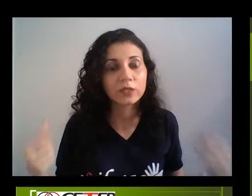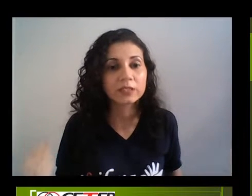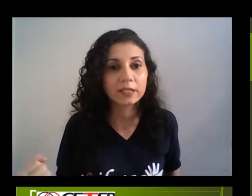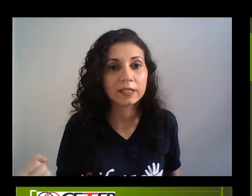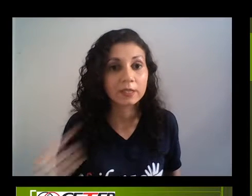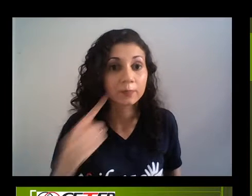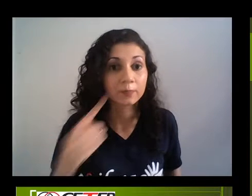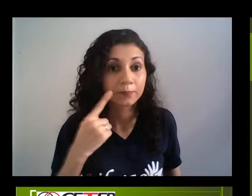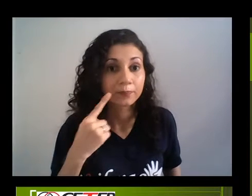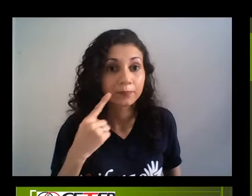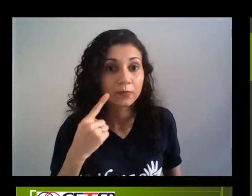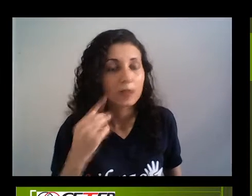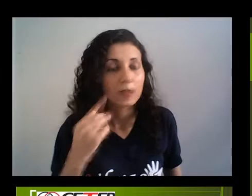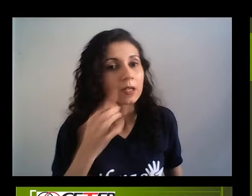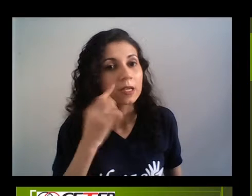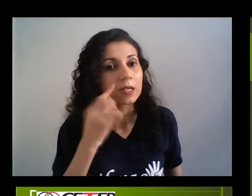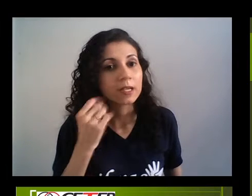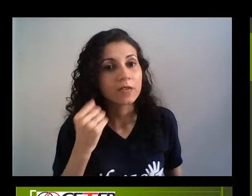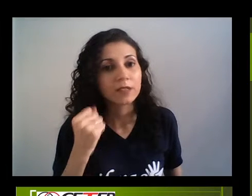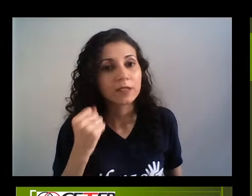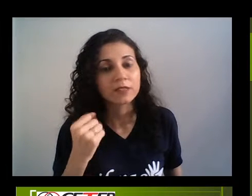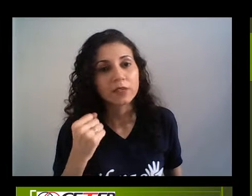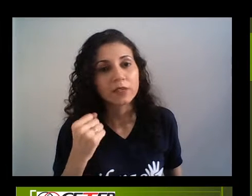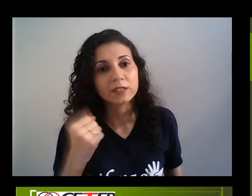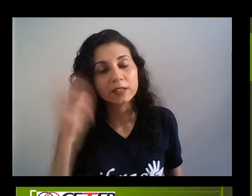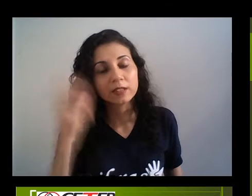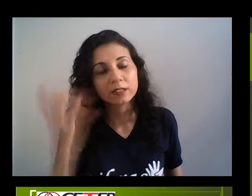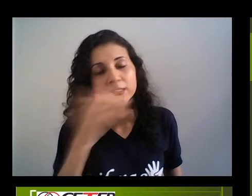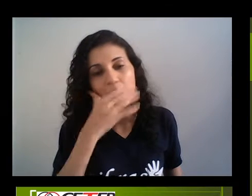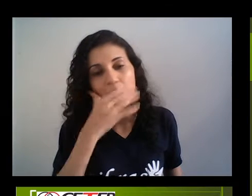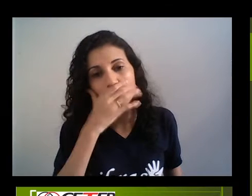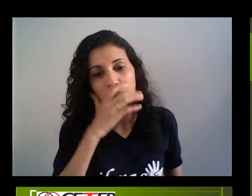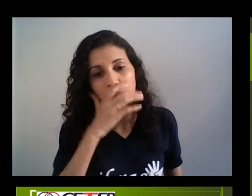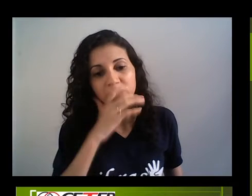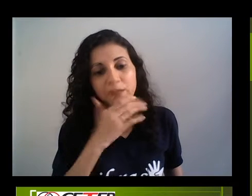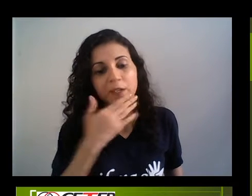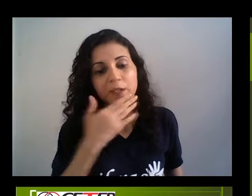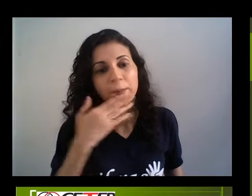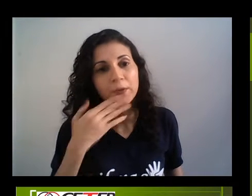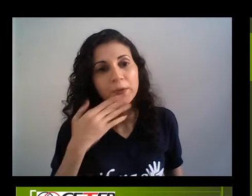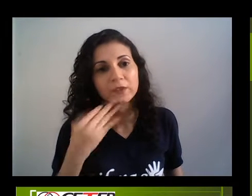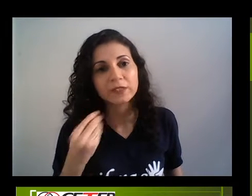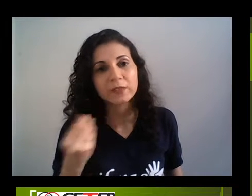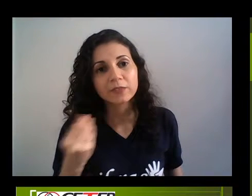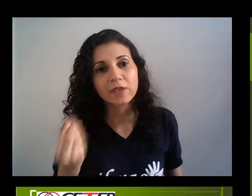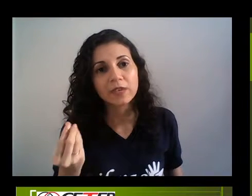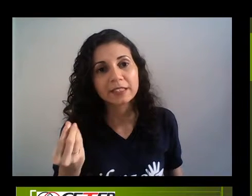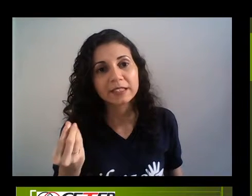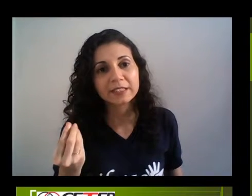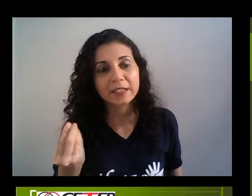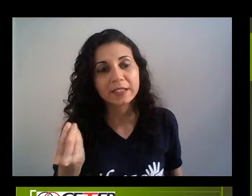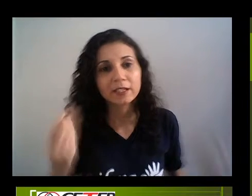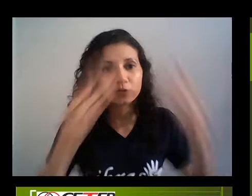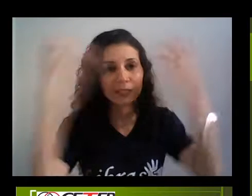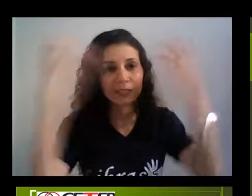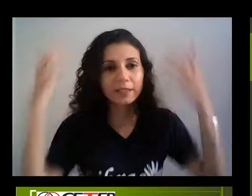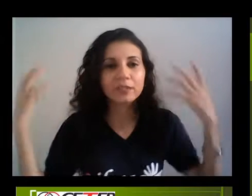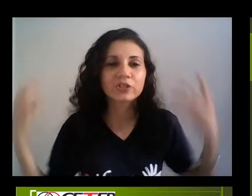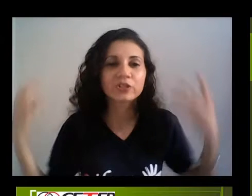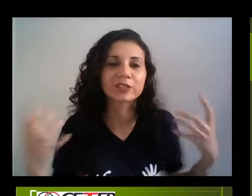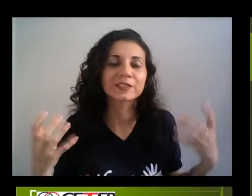foi esse daqui, que faz referência que esse sinal ele pode fazer uma referência das